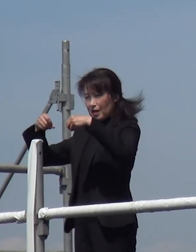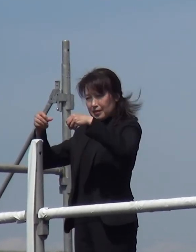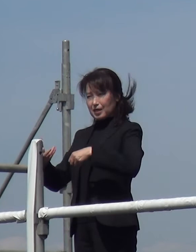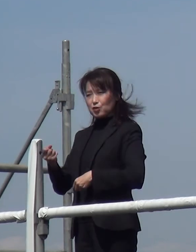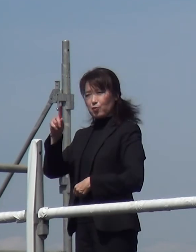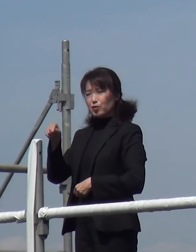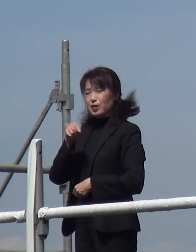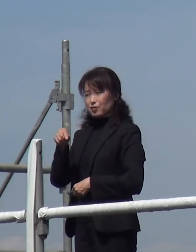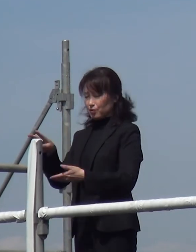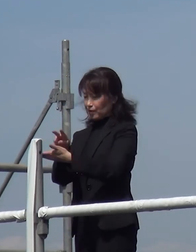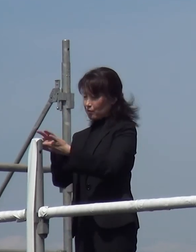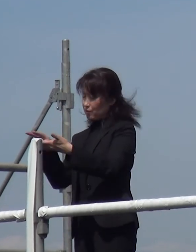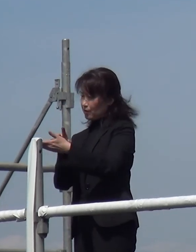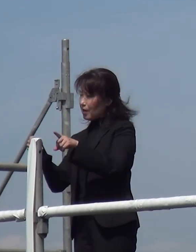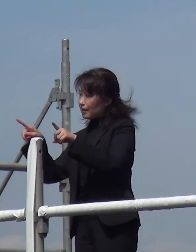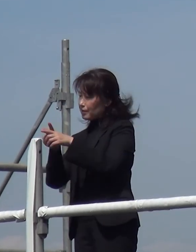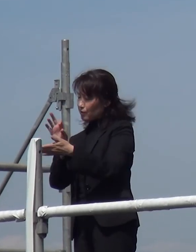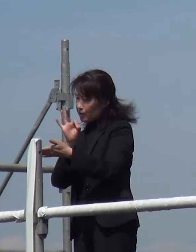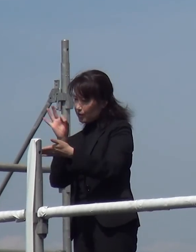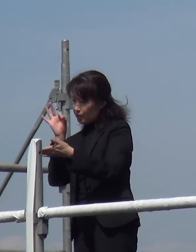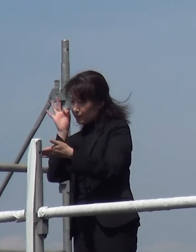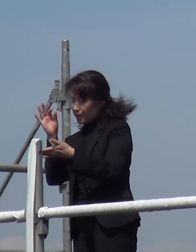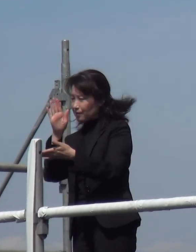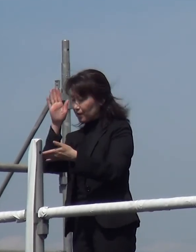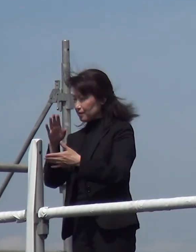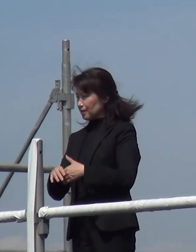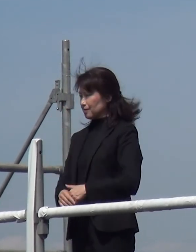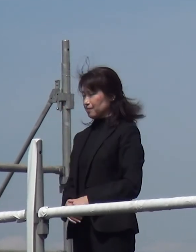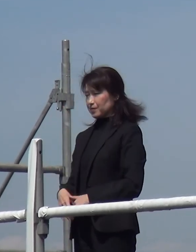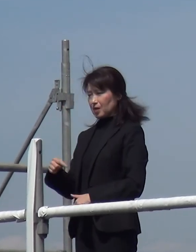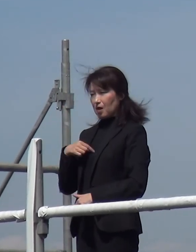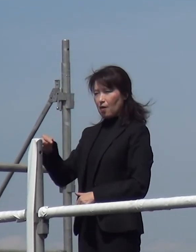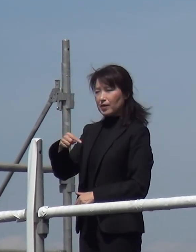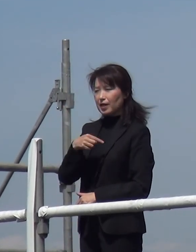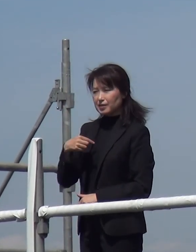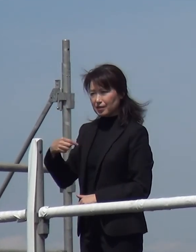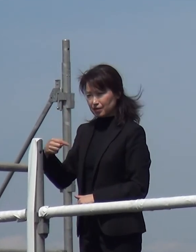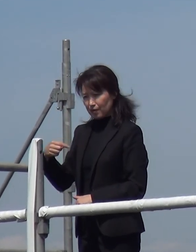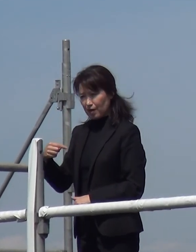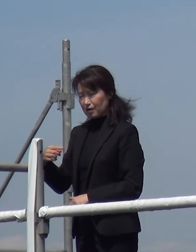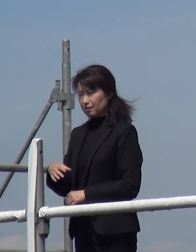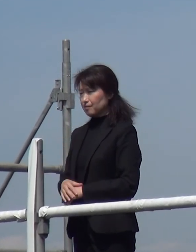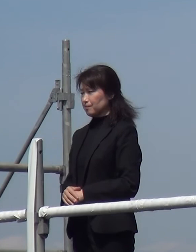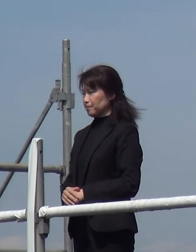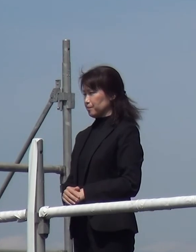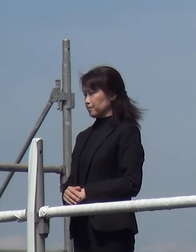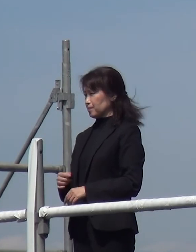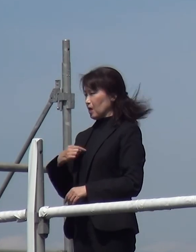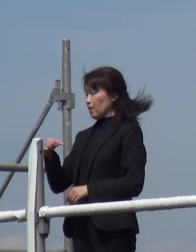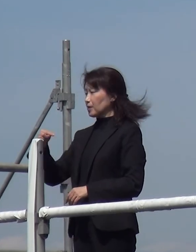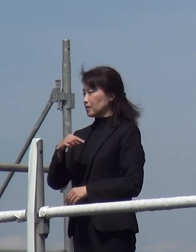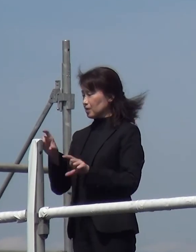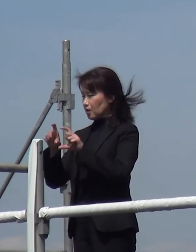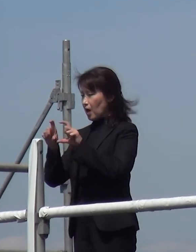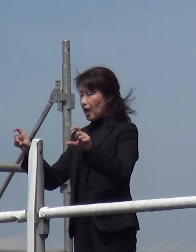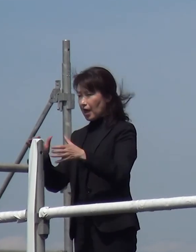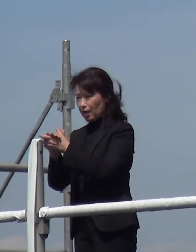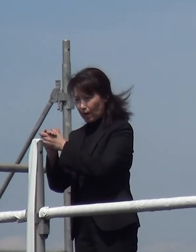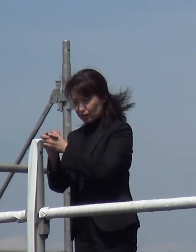方はそれをご覧になってください。私たちは始まります。平和